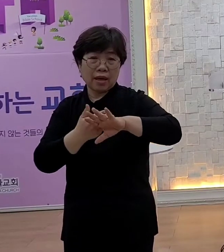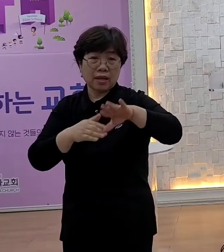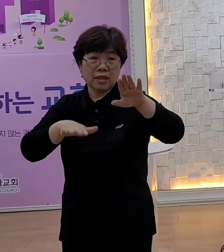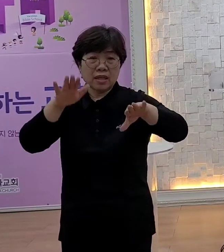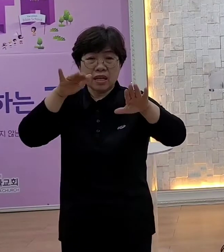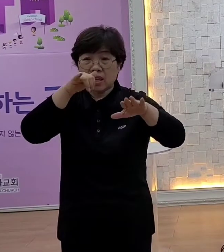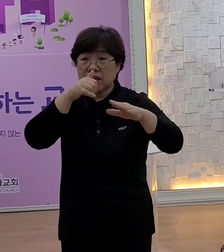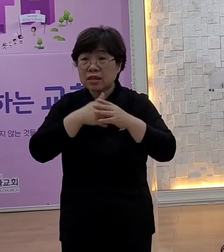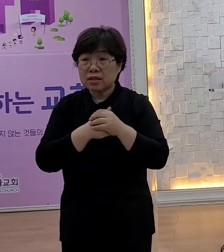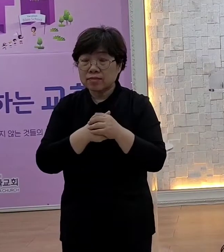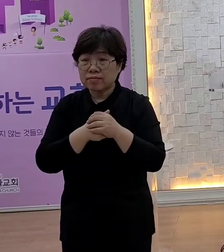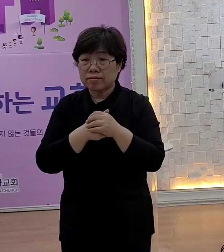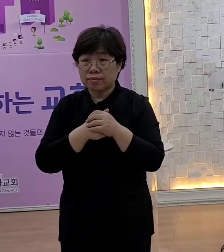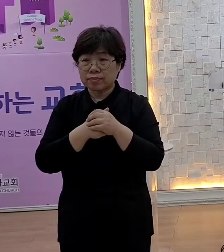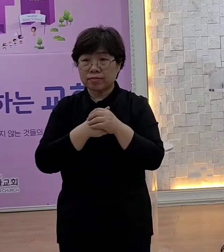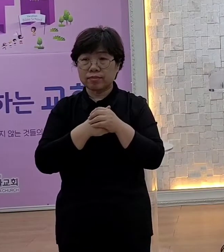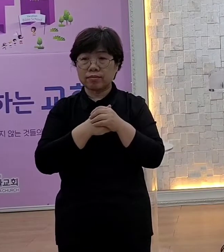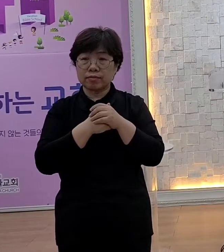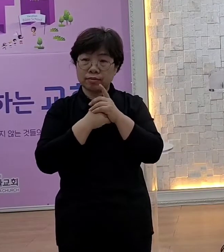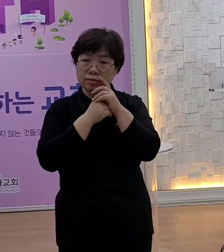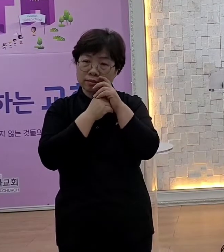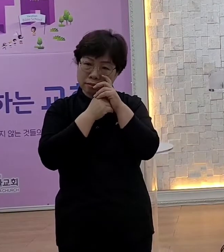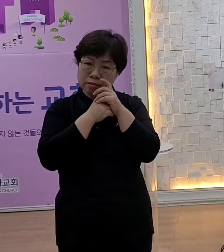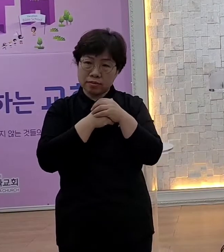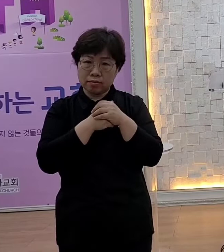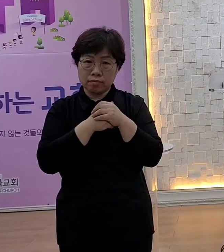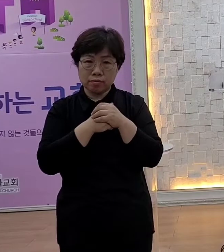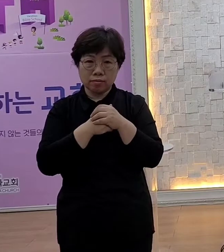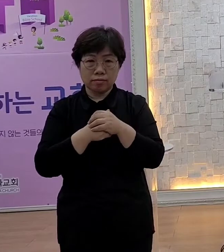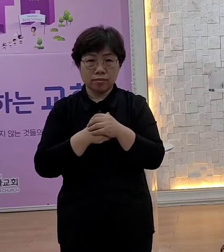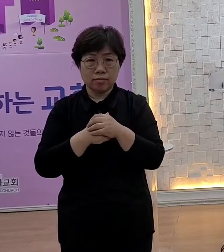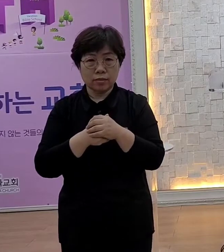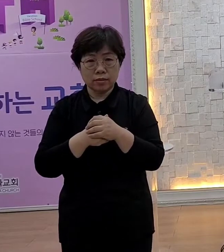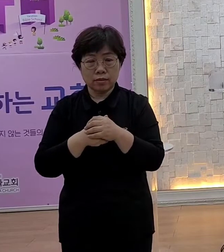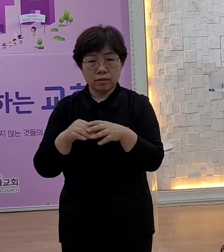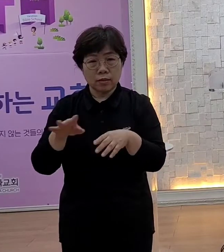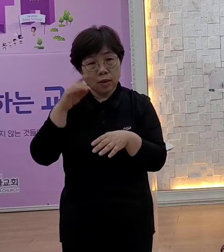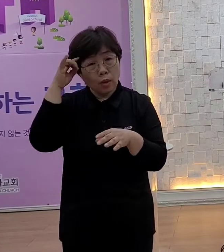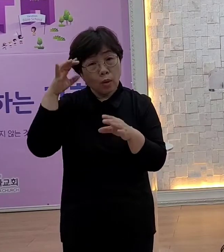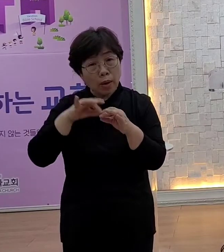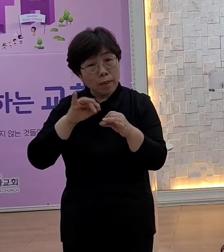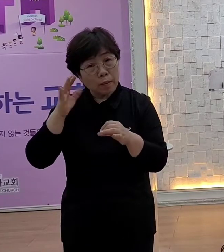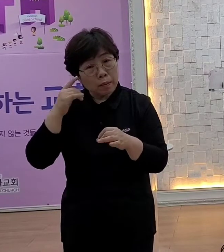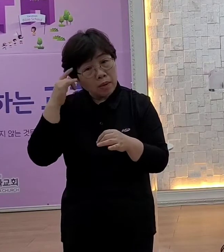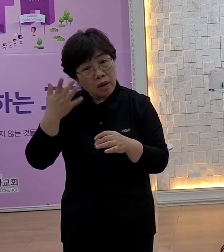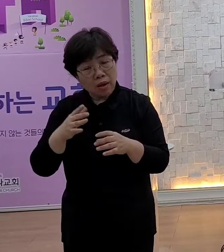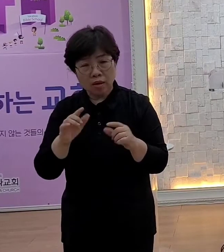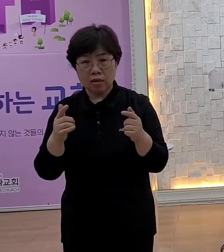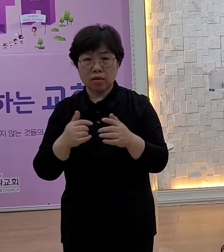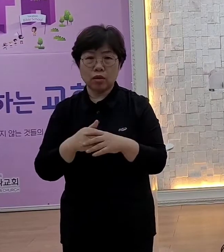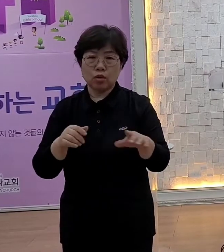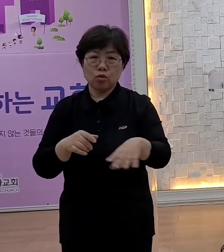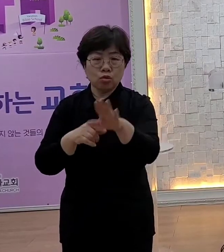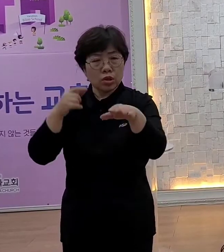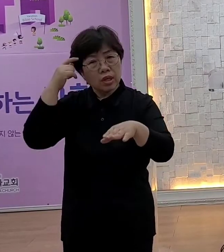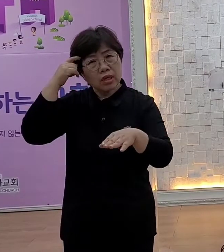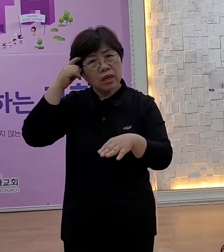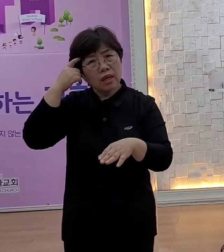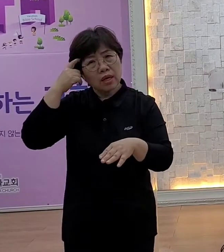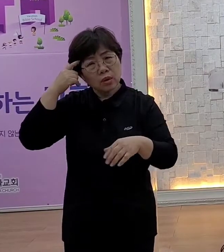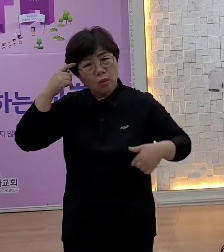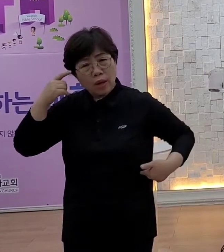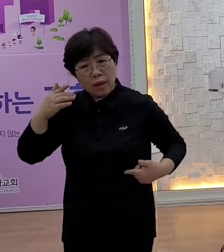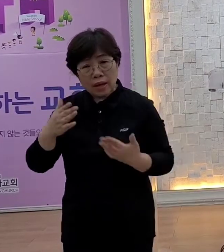자, 여기서부터 여러분 조금 마음이 동의가 안 되시죠? 우리가 생각하는 그 돌이킴, 회개가 뭐예요?